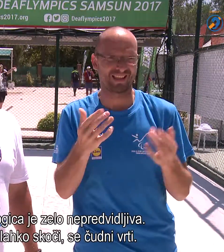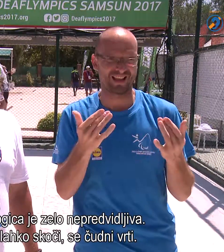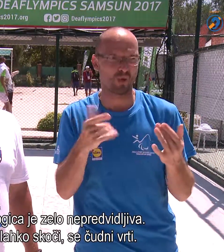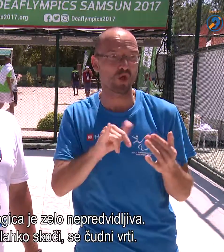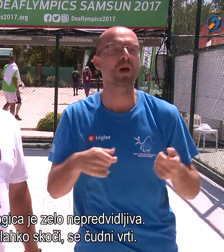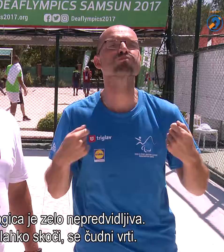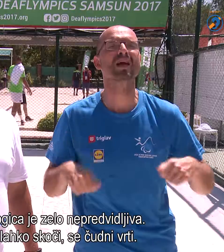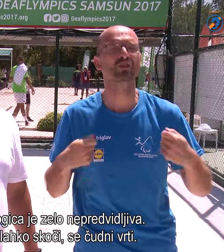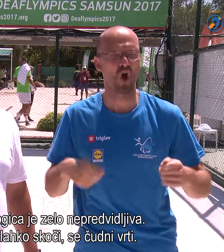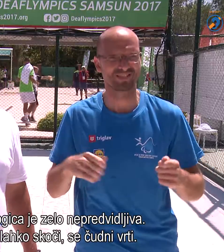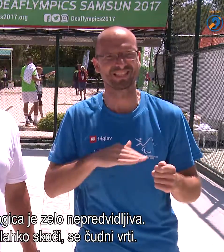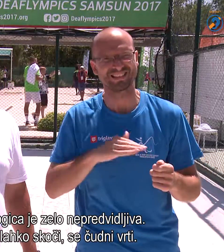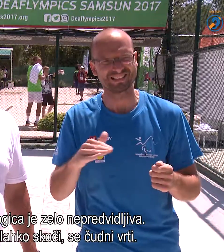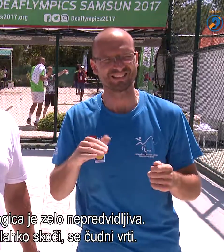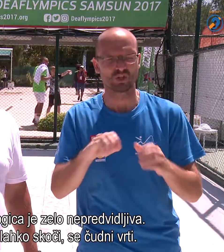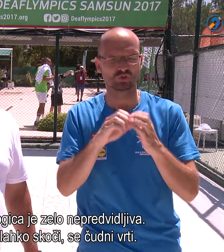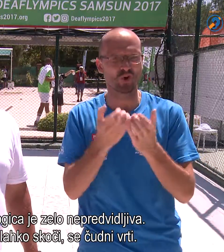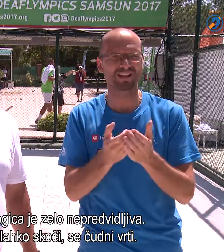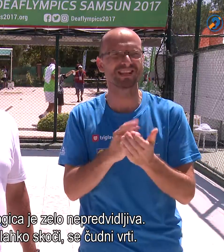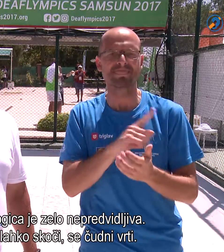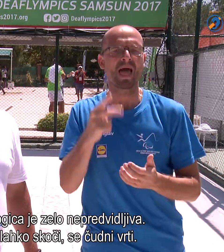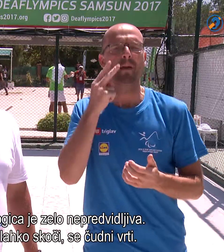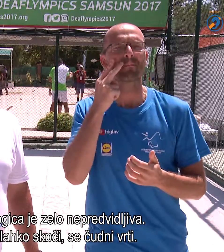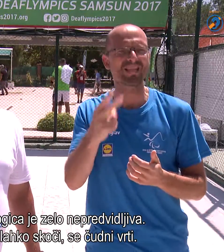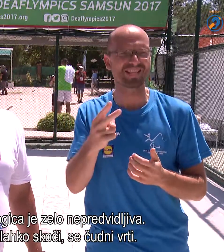beton in žogica je zelo nepredvidljiva.